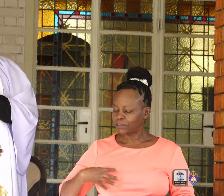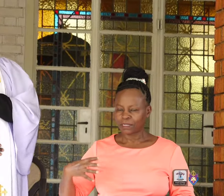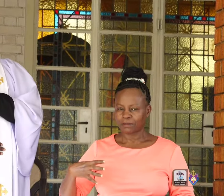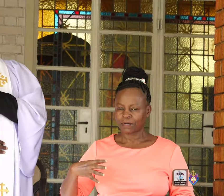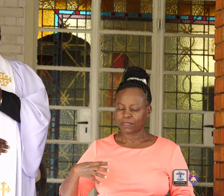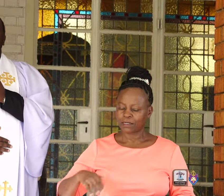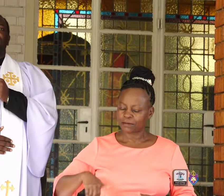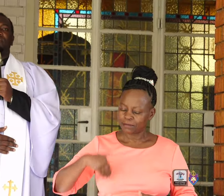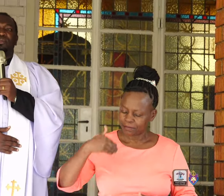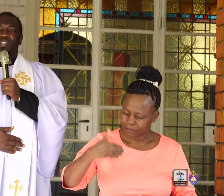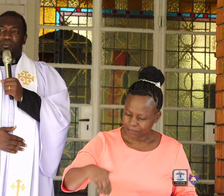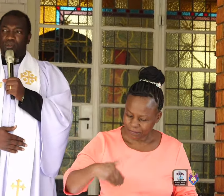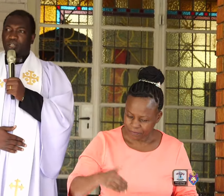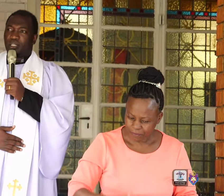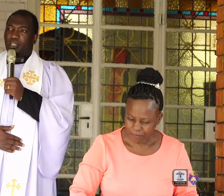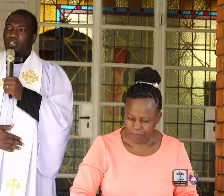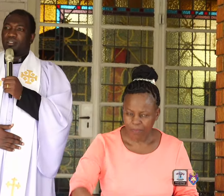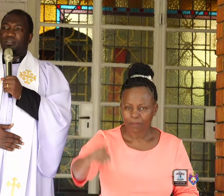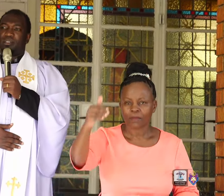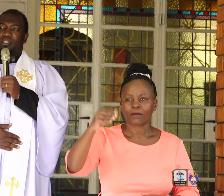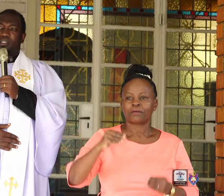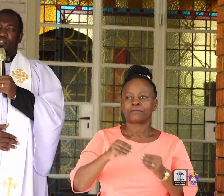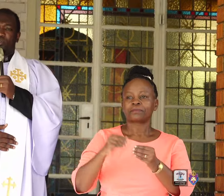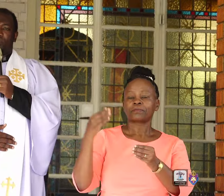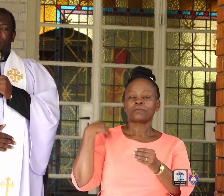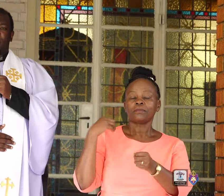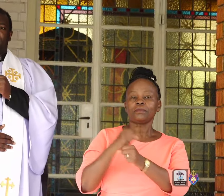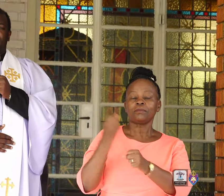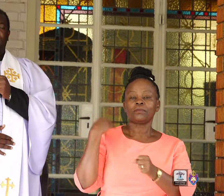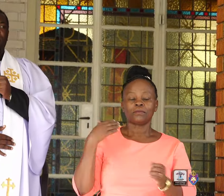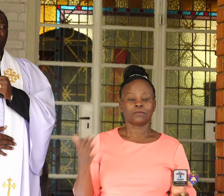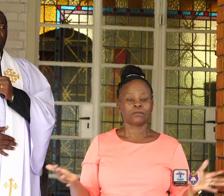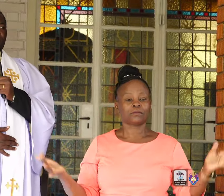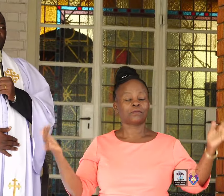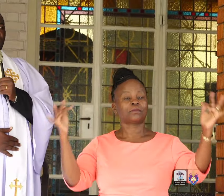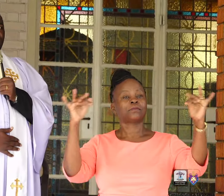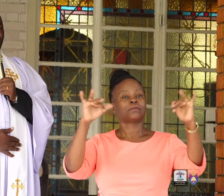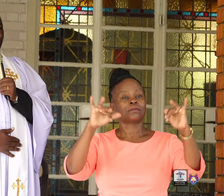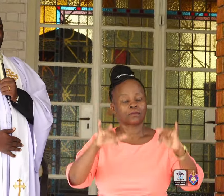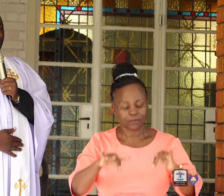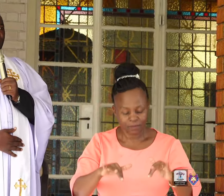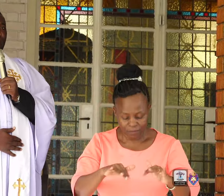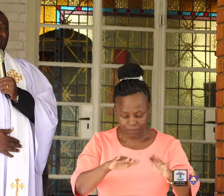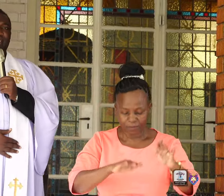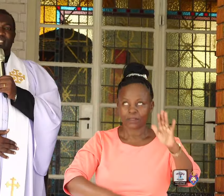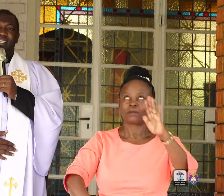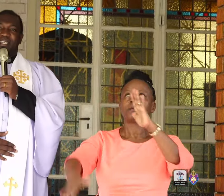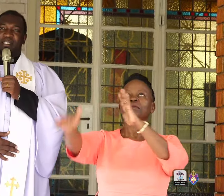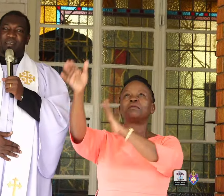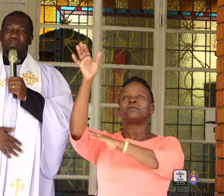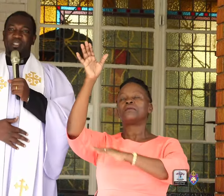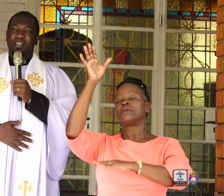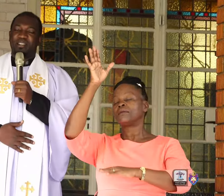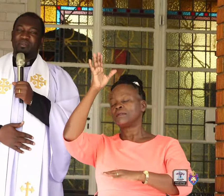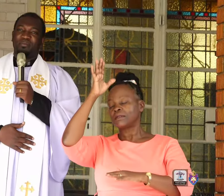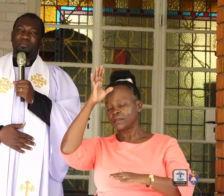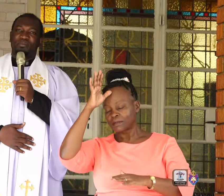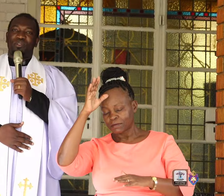ekitaliggwaawo. Abooluganda, tukuŋŋaanye wano mu maaso ga Katonda Kitaffe Ayinza